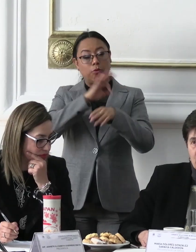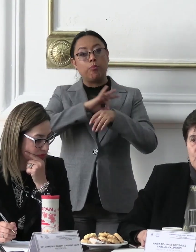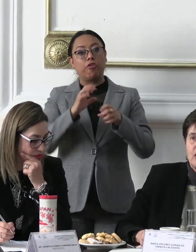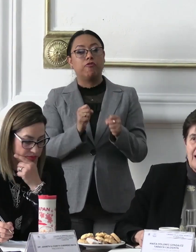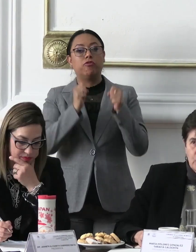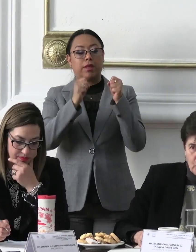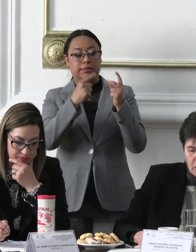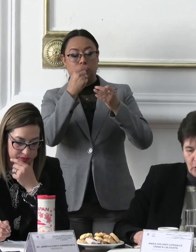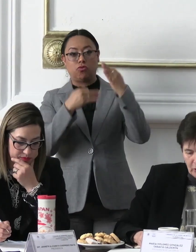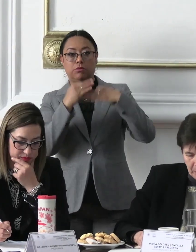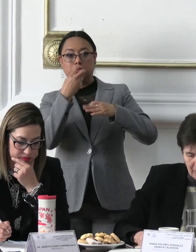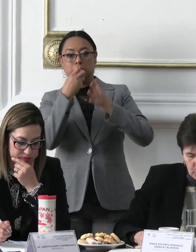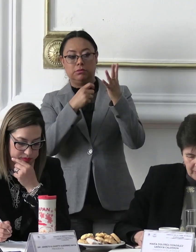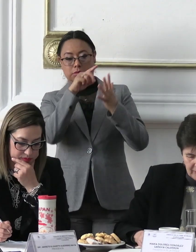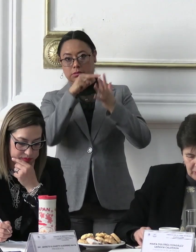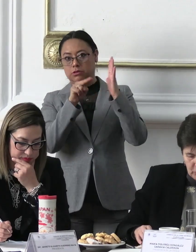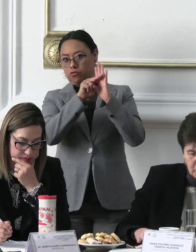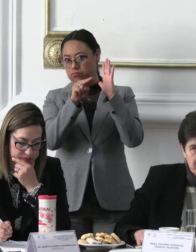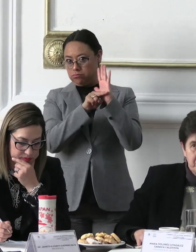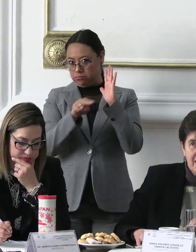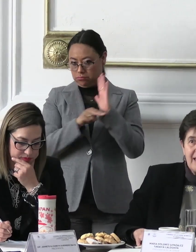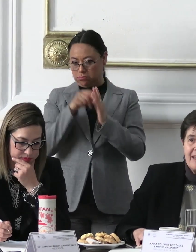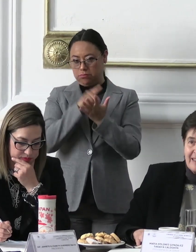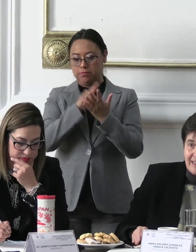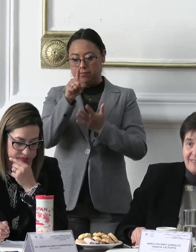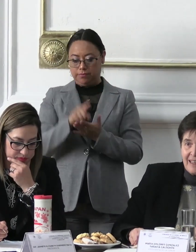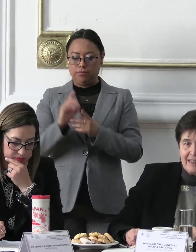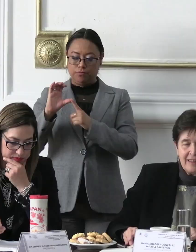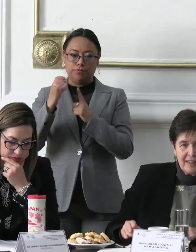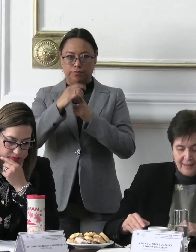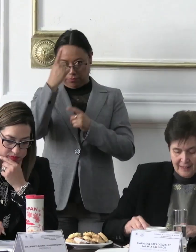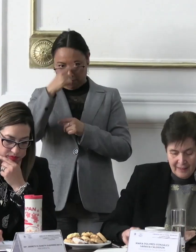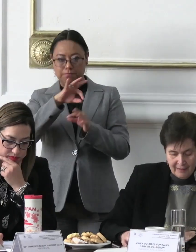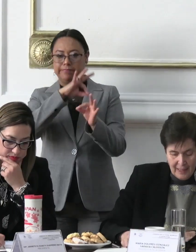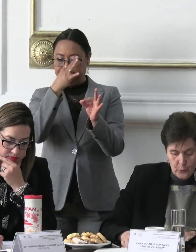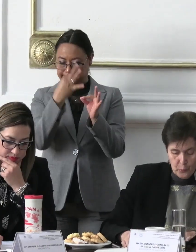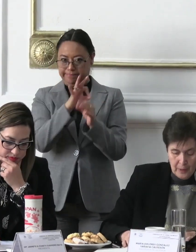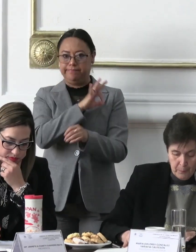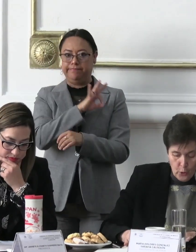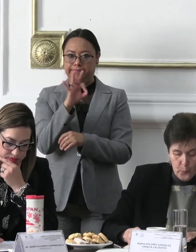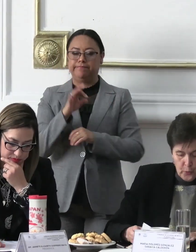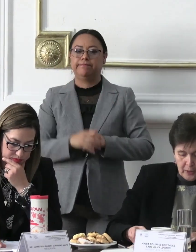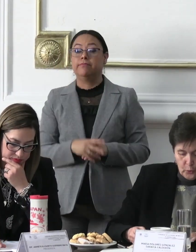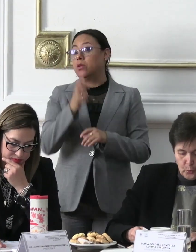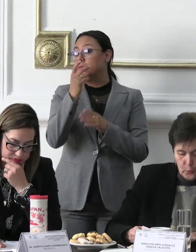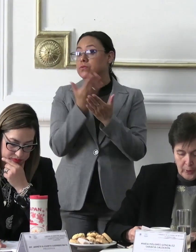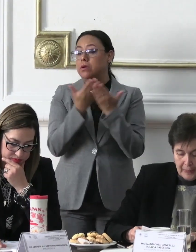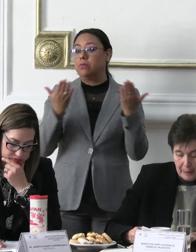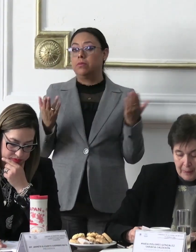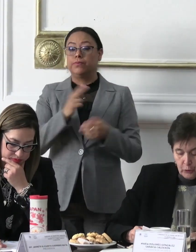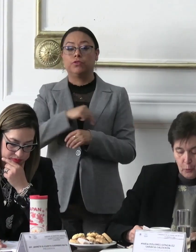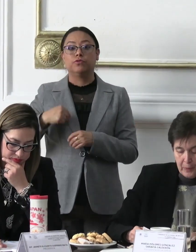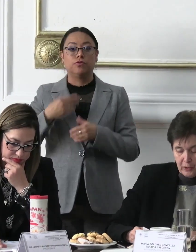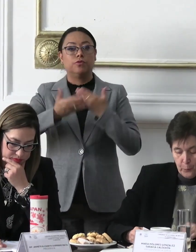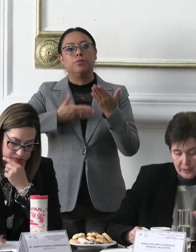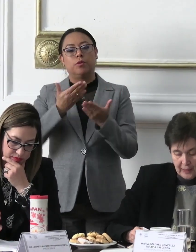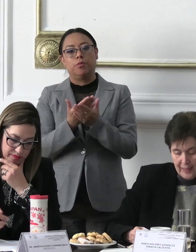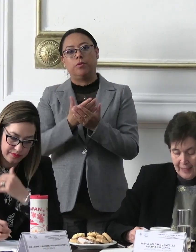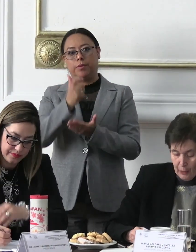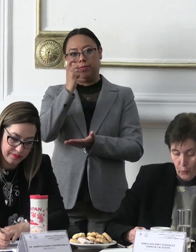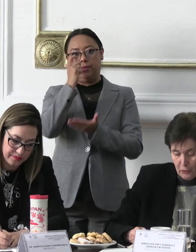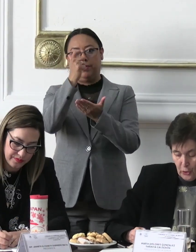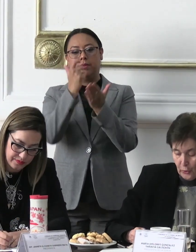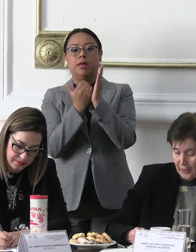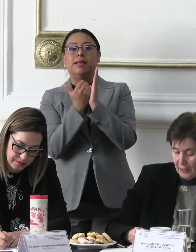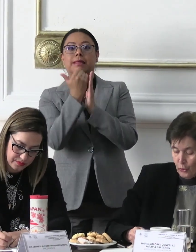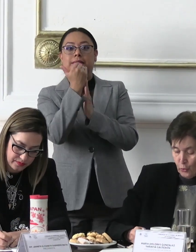de derechos y las condiciones para su ejercicio. Y en esta línea estamos proponiendo un incremento presupuestal